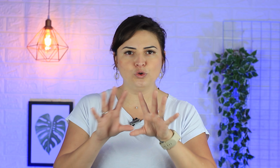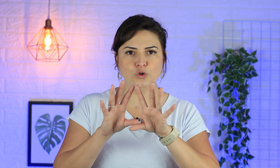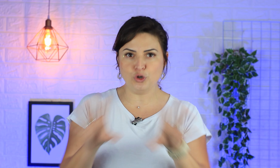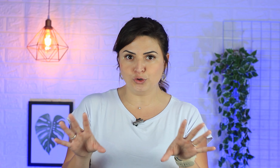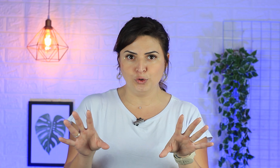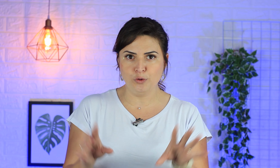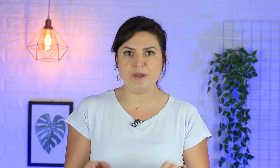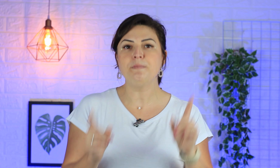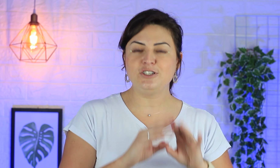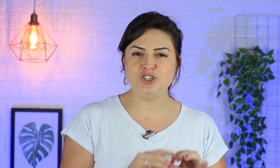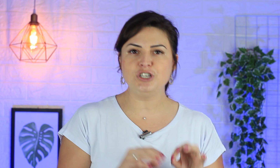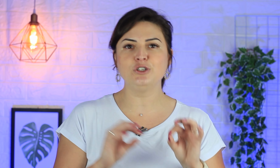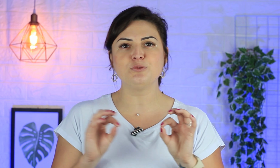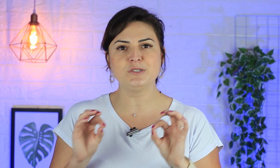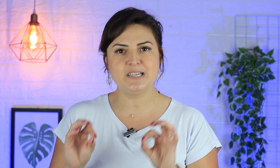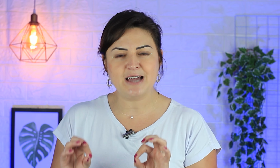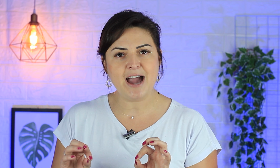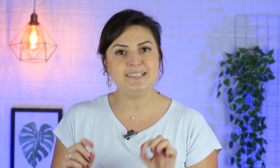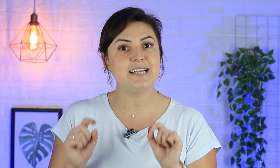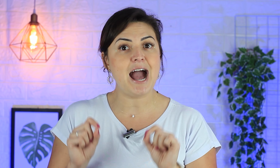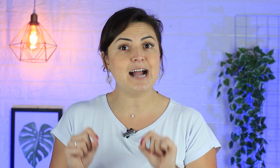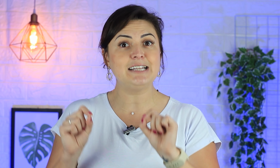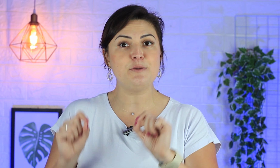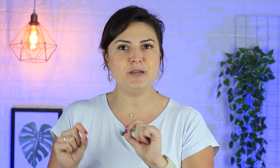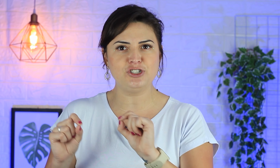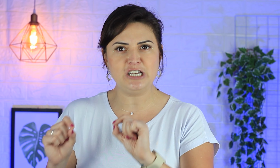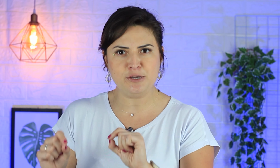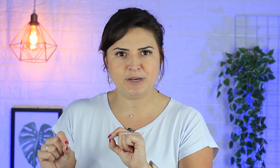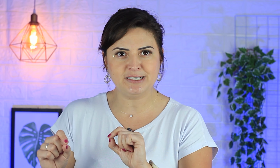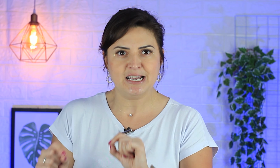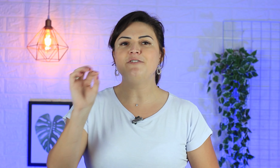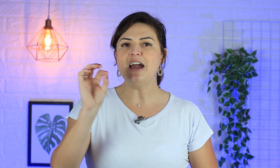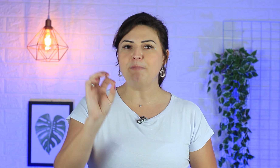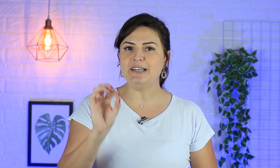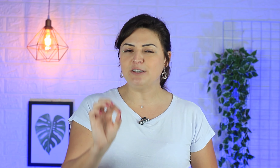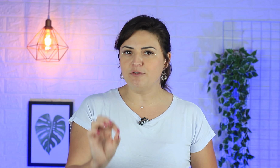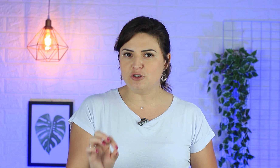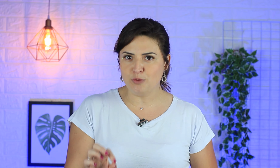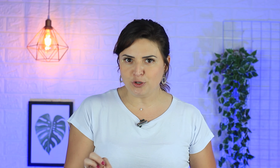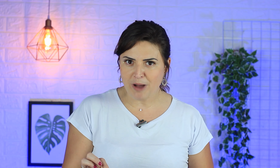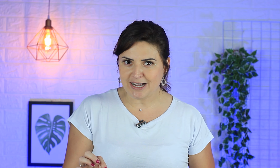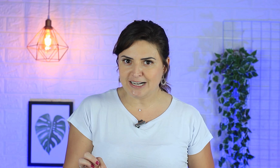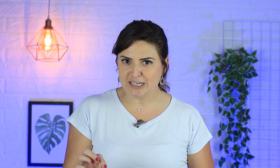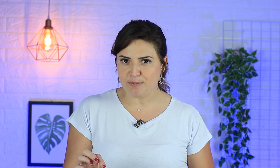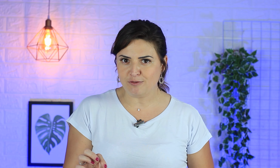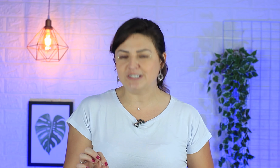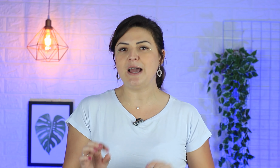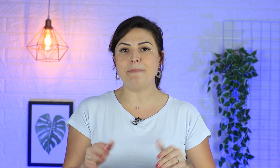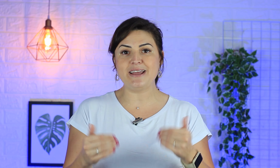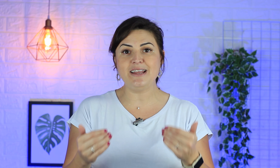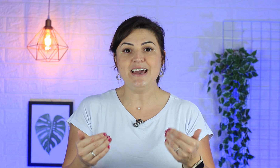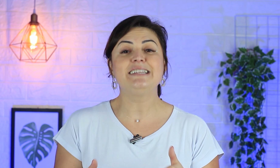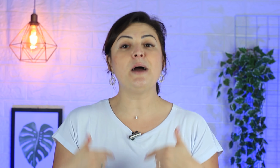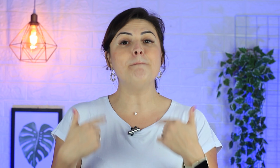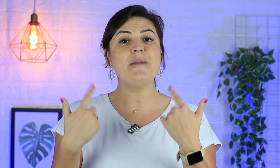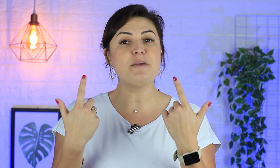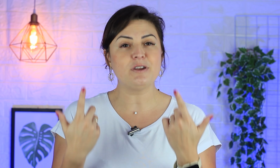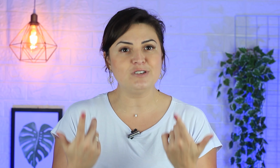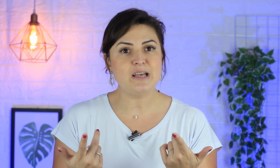YouTube estilos musicais, academia de Libras, que vai aparecer um vídeo muito bacana pra você aprender e também pra você